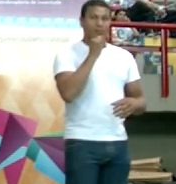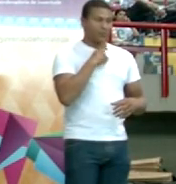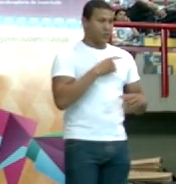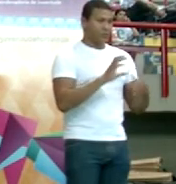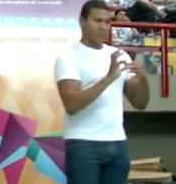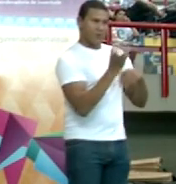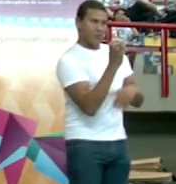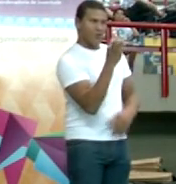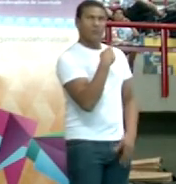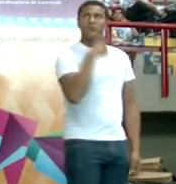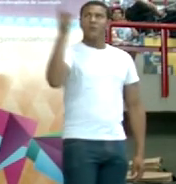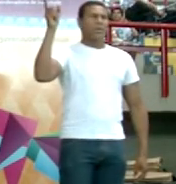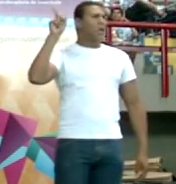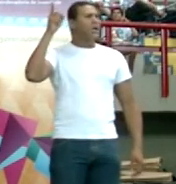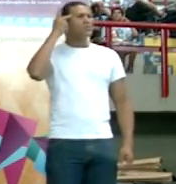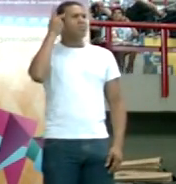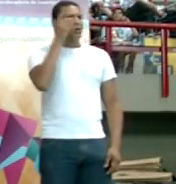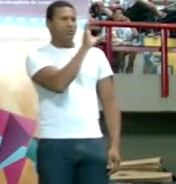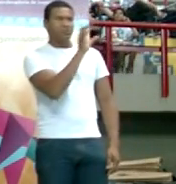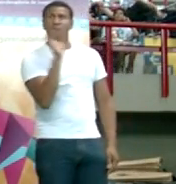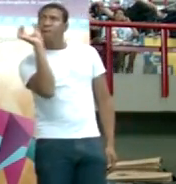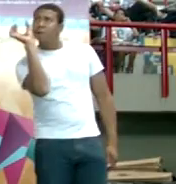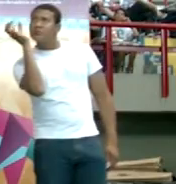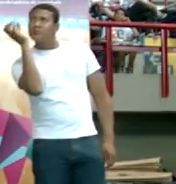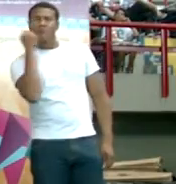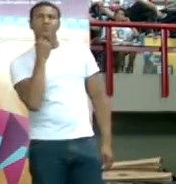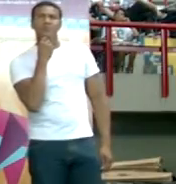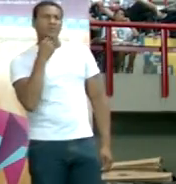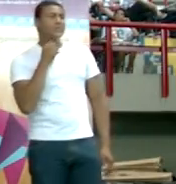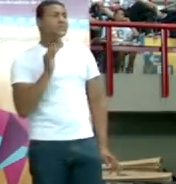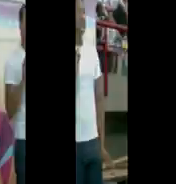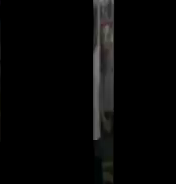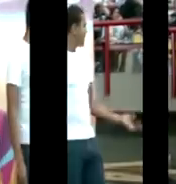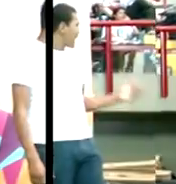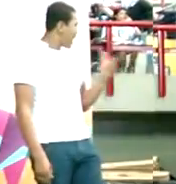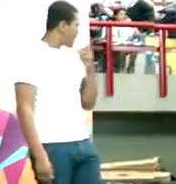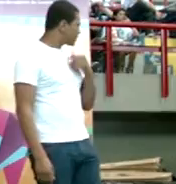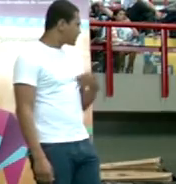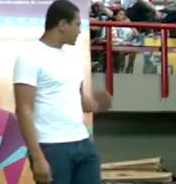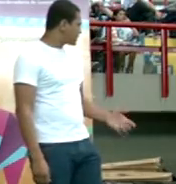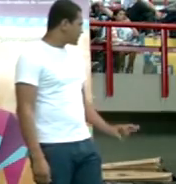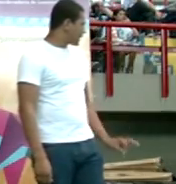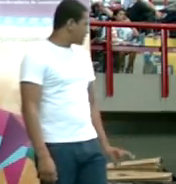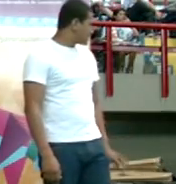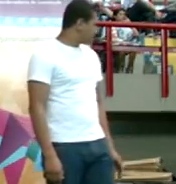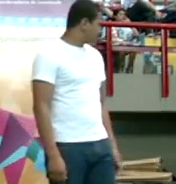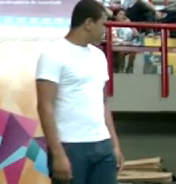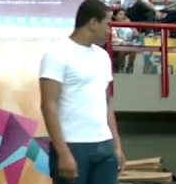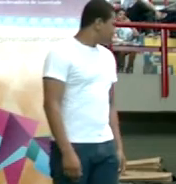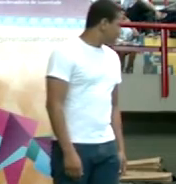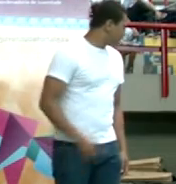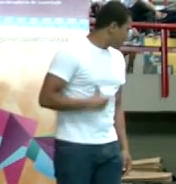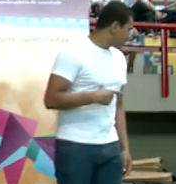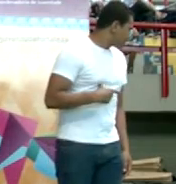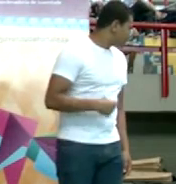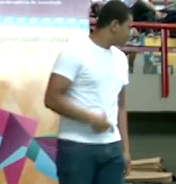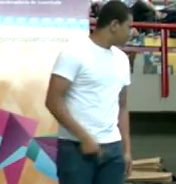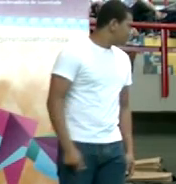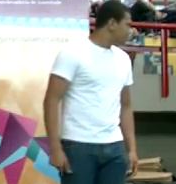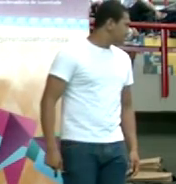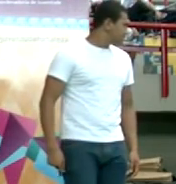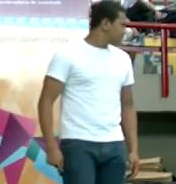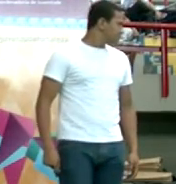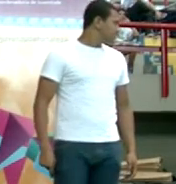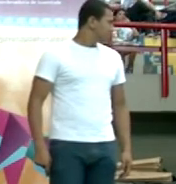Vou mostrar isso também para vocês. Fui claro, pessoal? Fui claro? Pessoal, respondendo a pergunta aqui, por